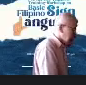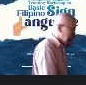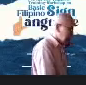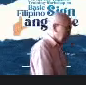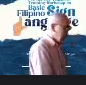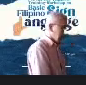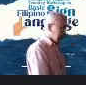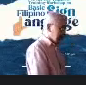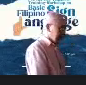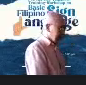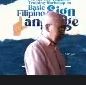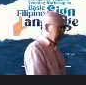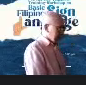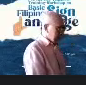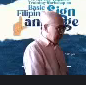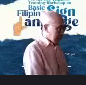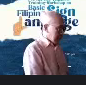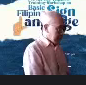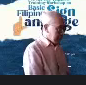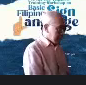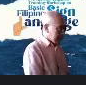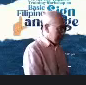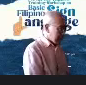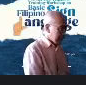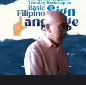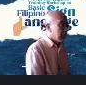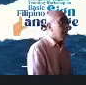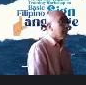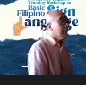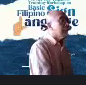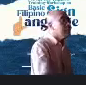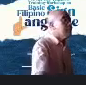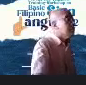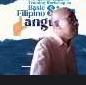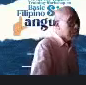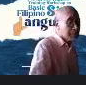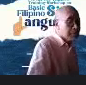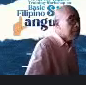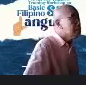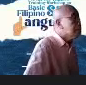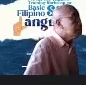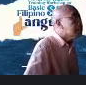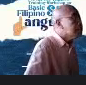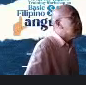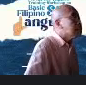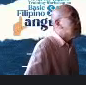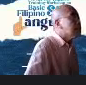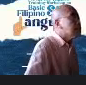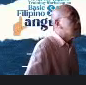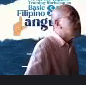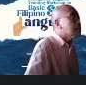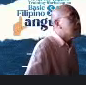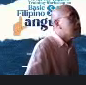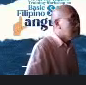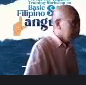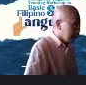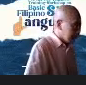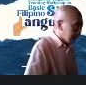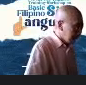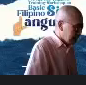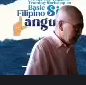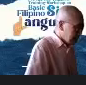para ma-reach out natin yung world ng ating mga kapatid na deaf. Okay, and I would like also to commend the